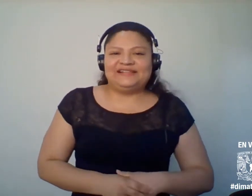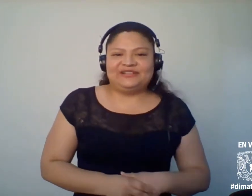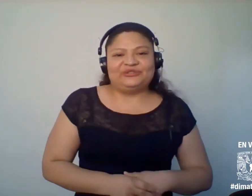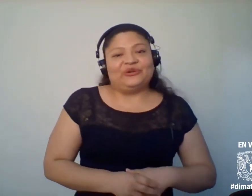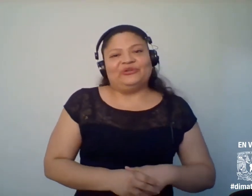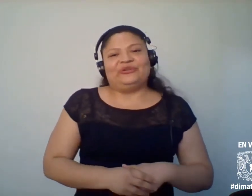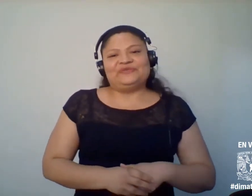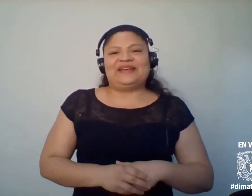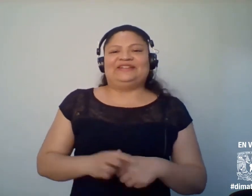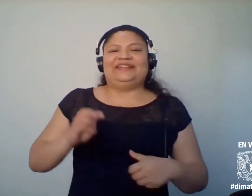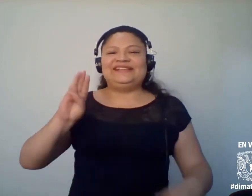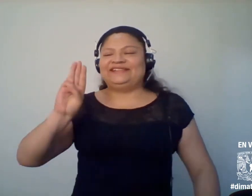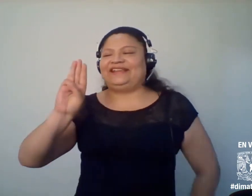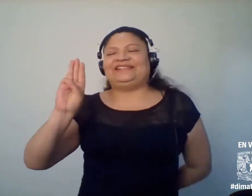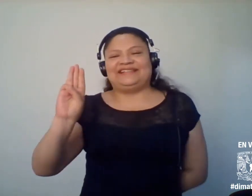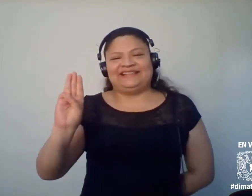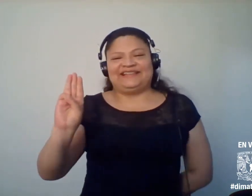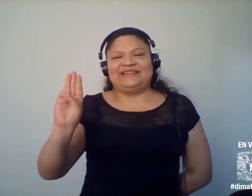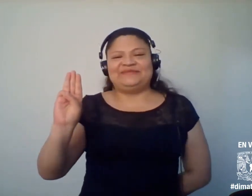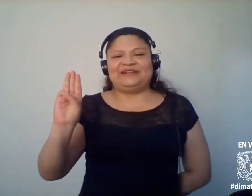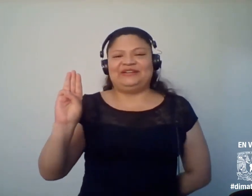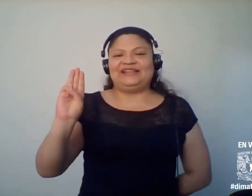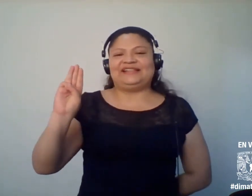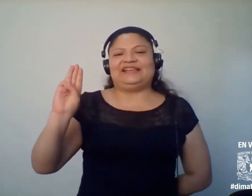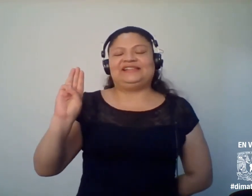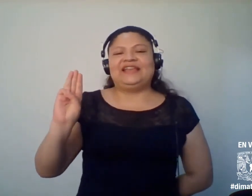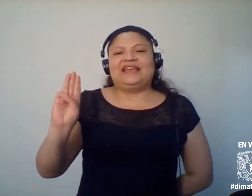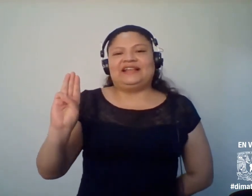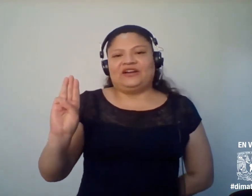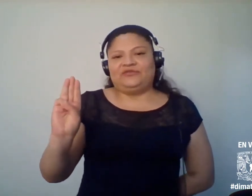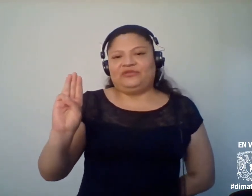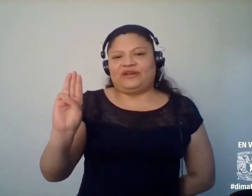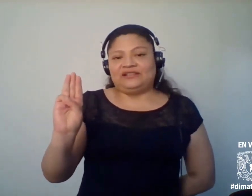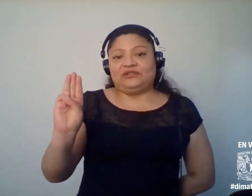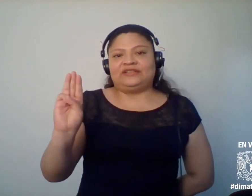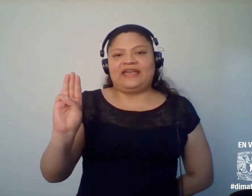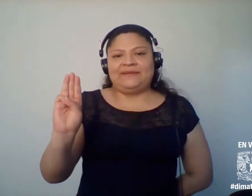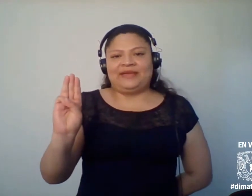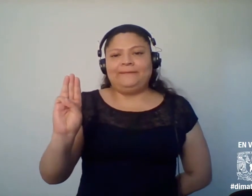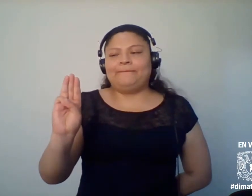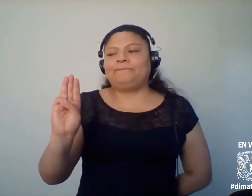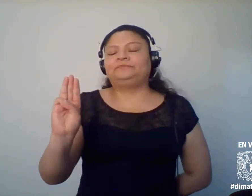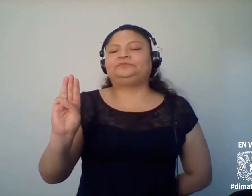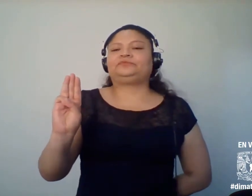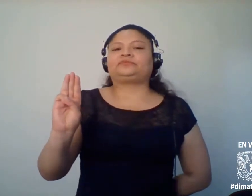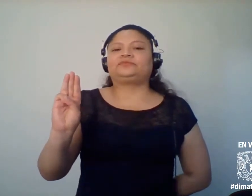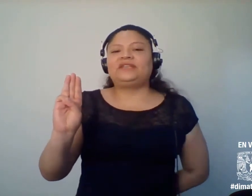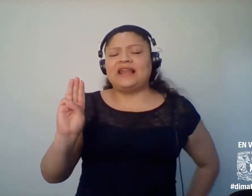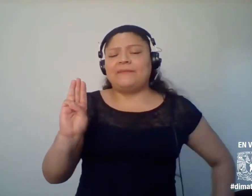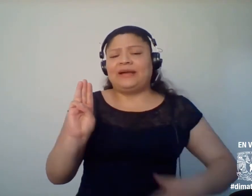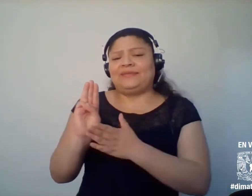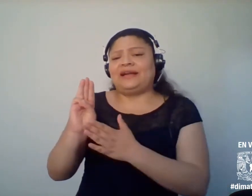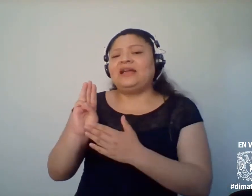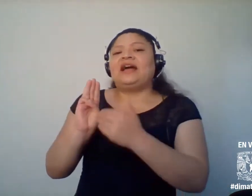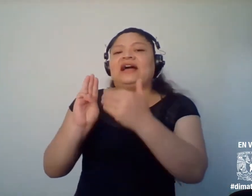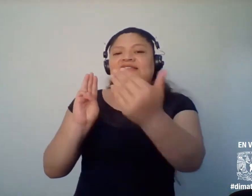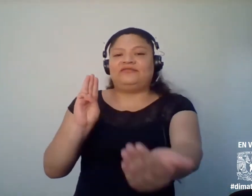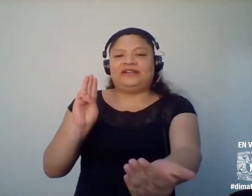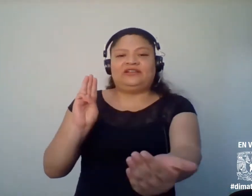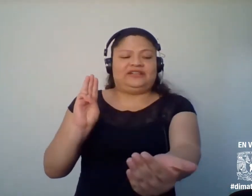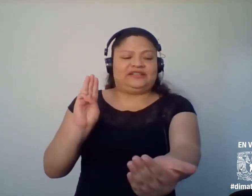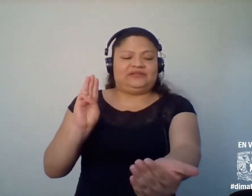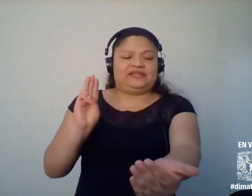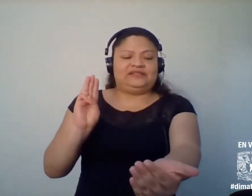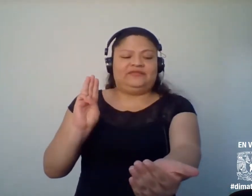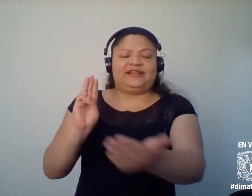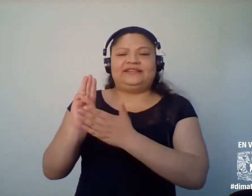quisiera decir todos los miércoles, esta es la seña de miércoles, es la configuración de M, la palma hacia el